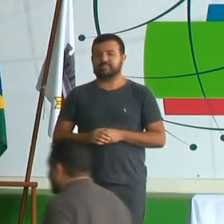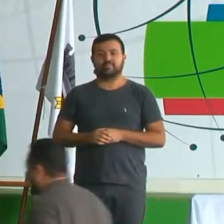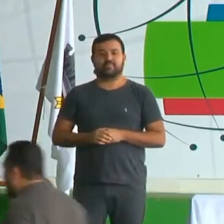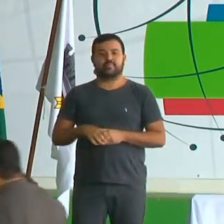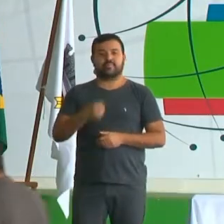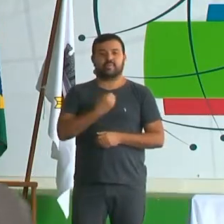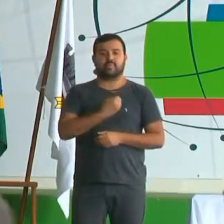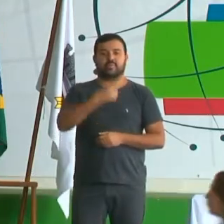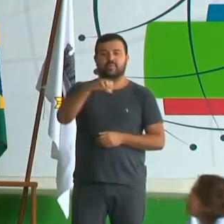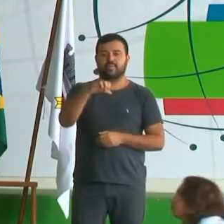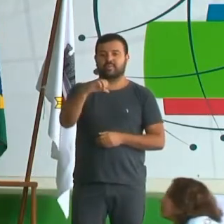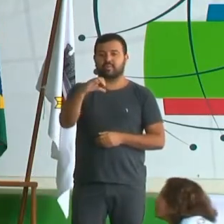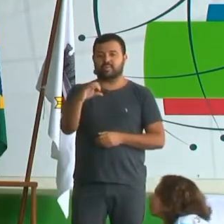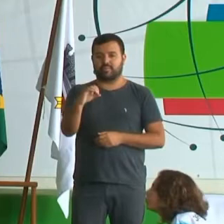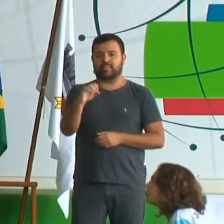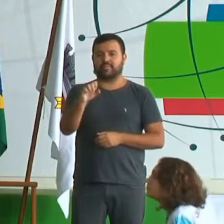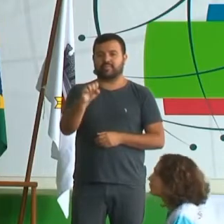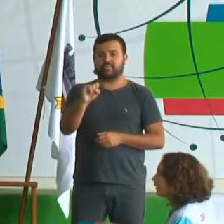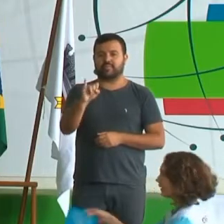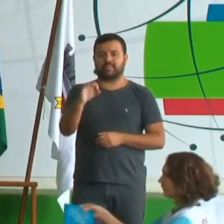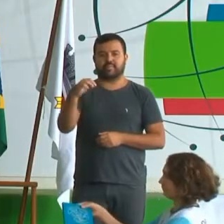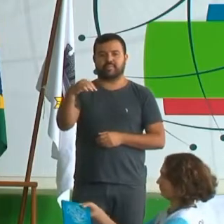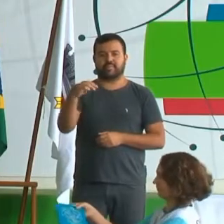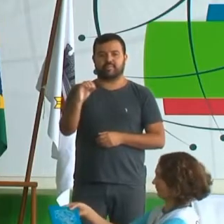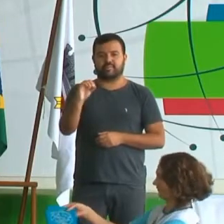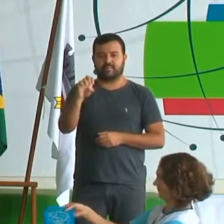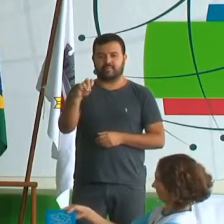Noventa, Simone de Oliveira Alves.